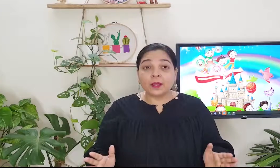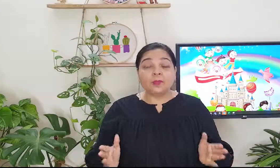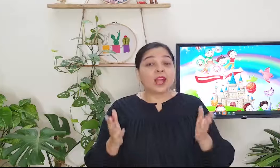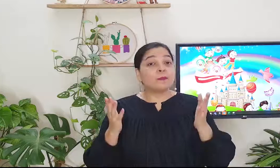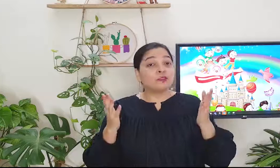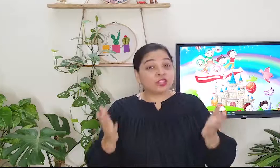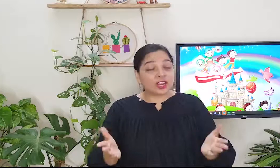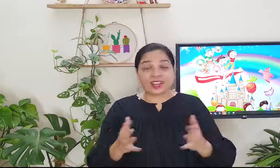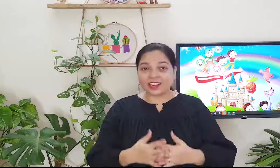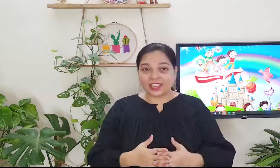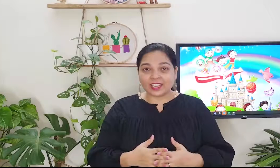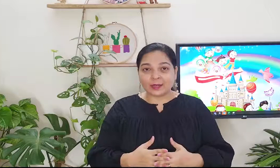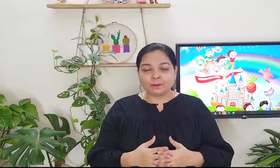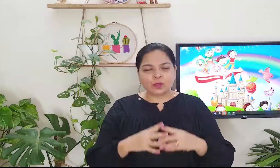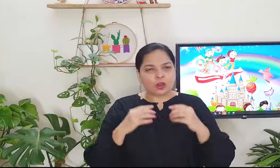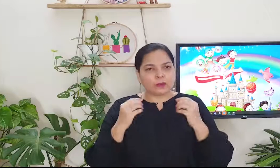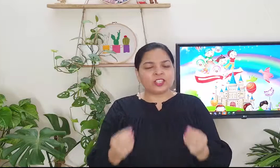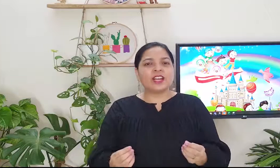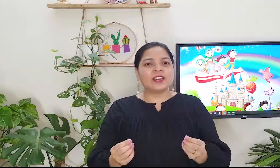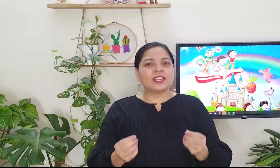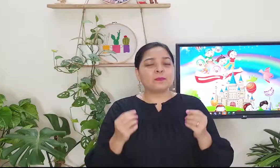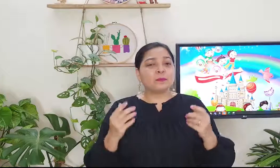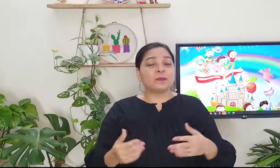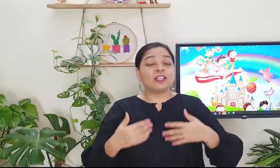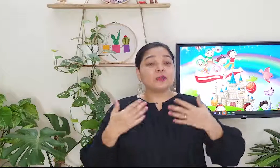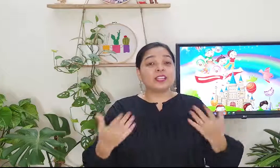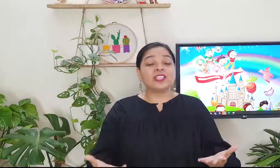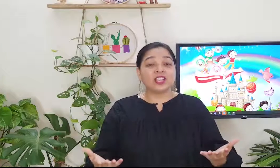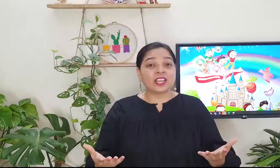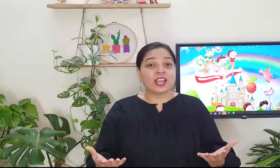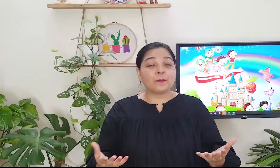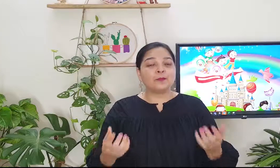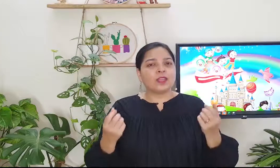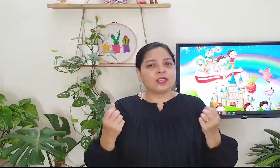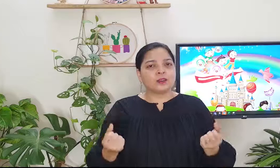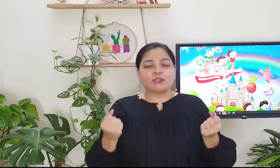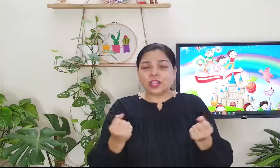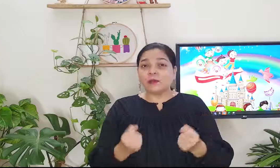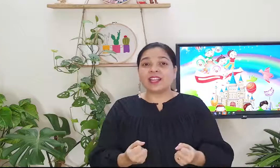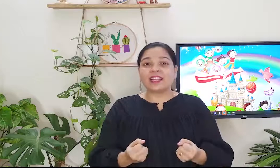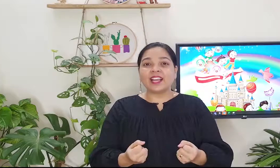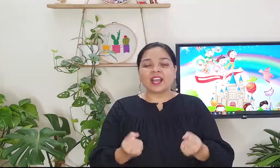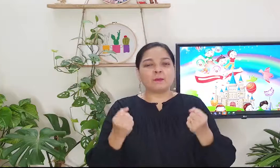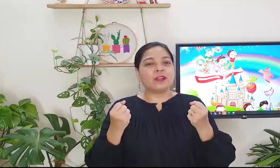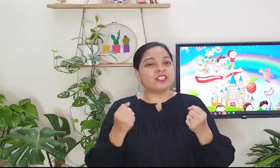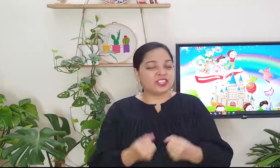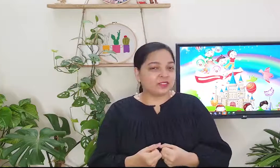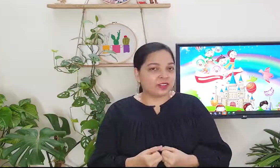উপস্থিত থাকবে তোমাদেরকে সুস্থ করার জন্য। সর্বদা মনে রেখো প্রভুর ইচ্ছা কি, সে আমাদের কি দিয়েছেন, জীবন,